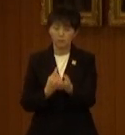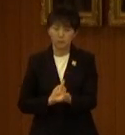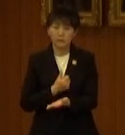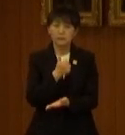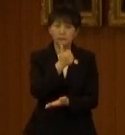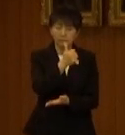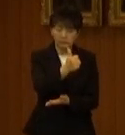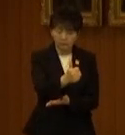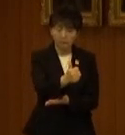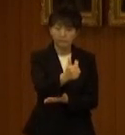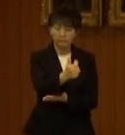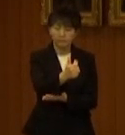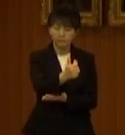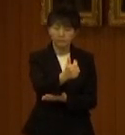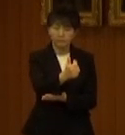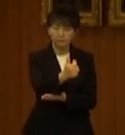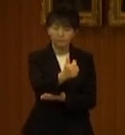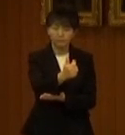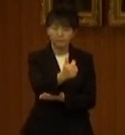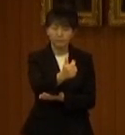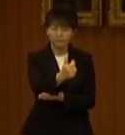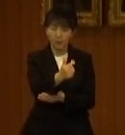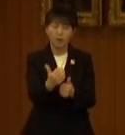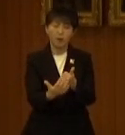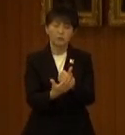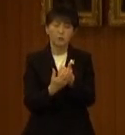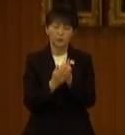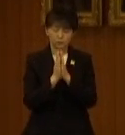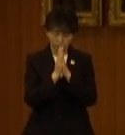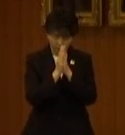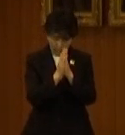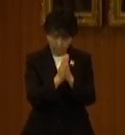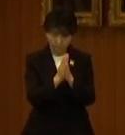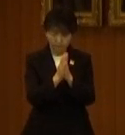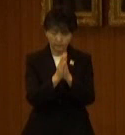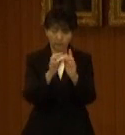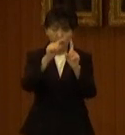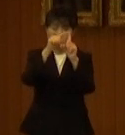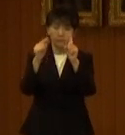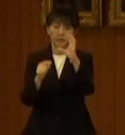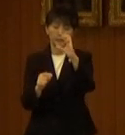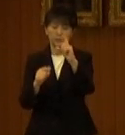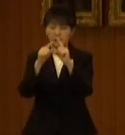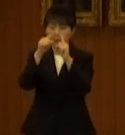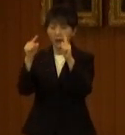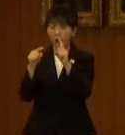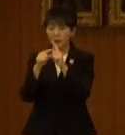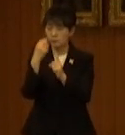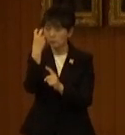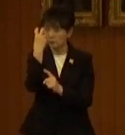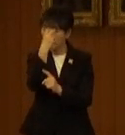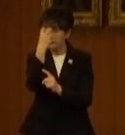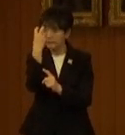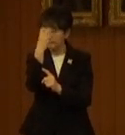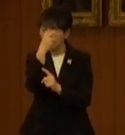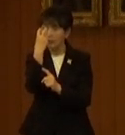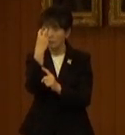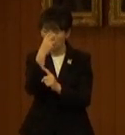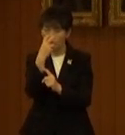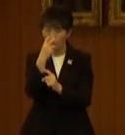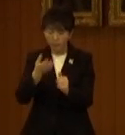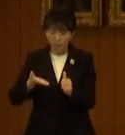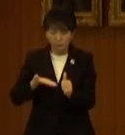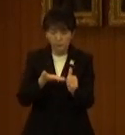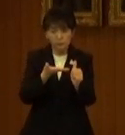問などによりまして、要請協力の依頼でありますとか、PCR 検査の検査の受験勧奨